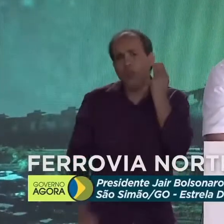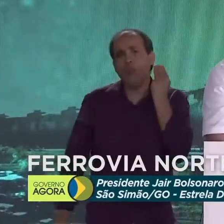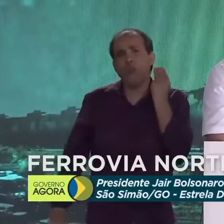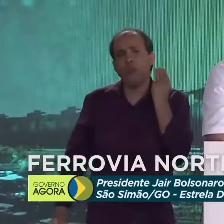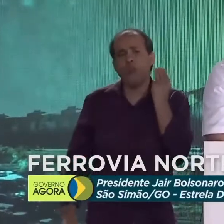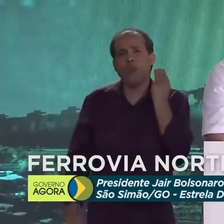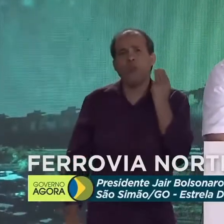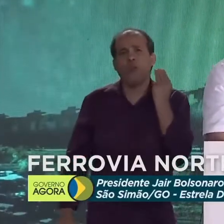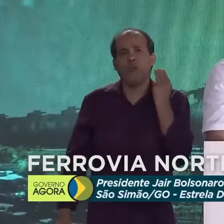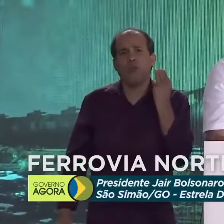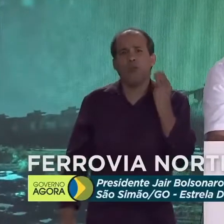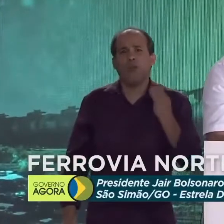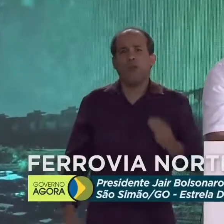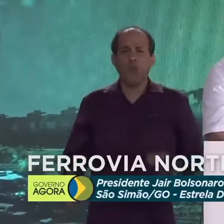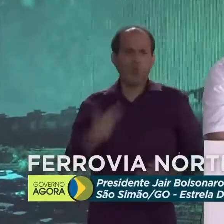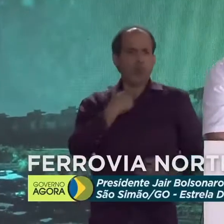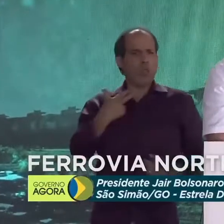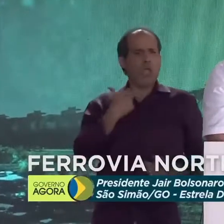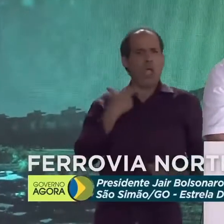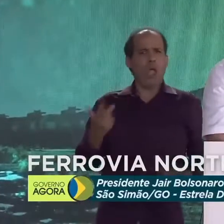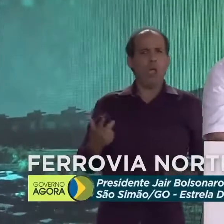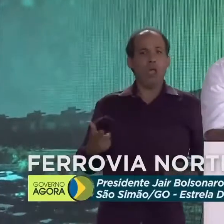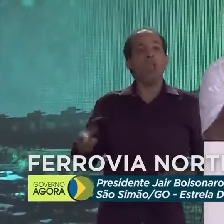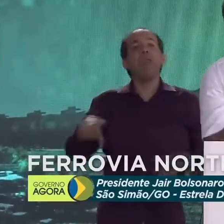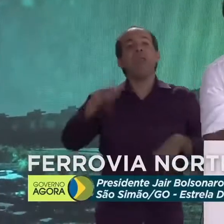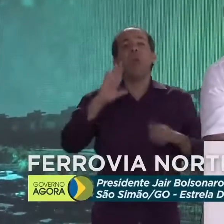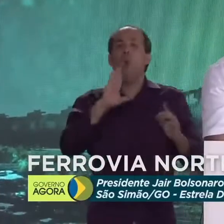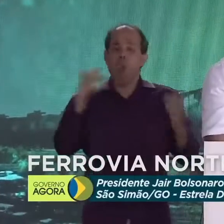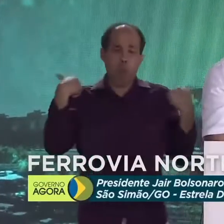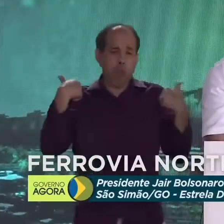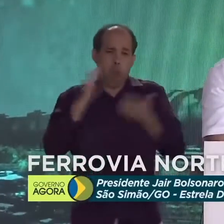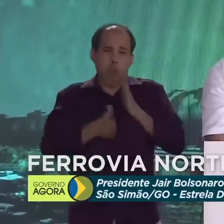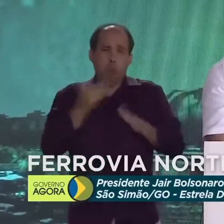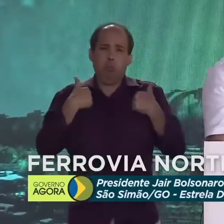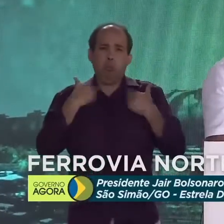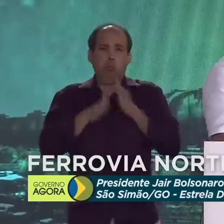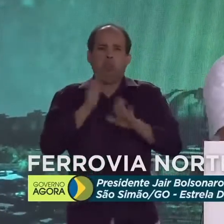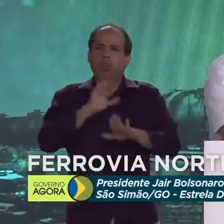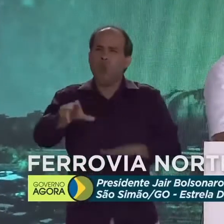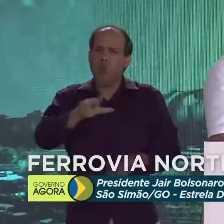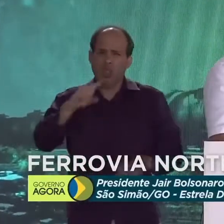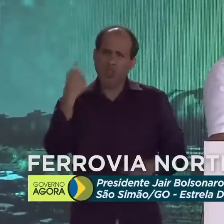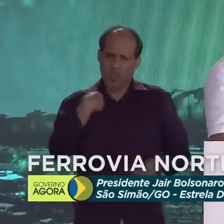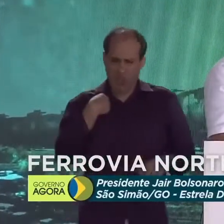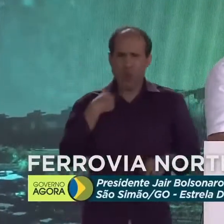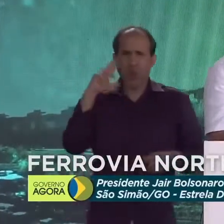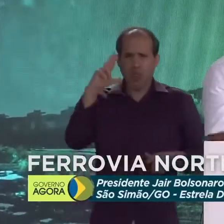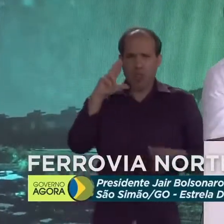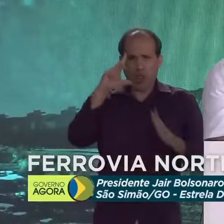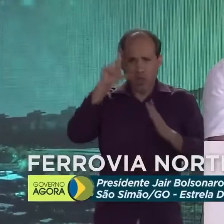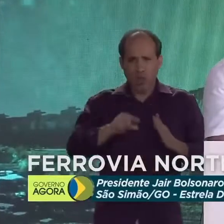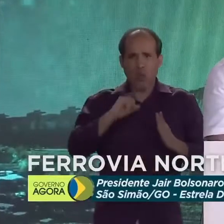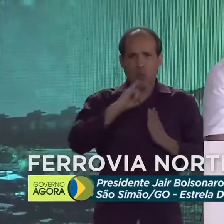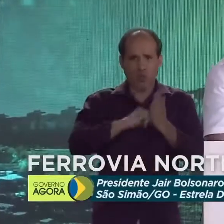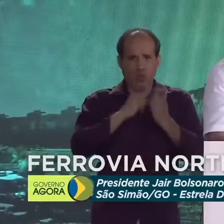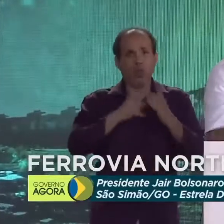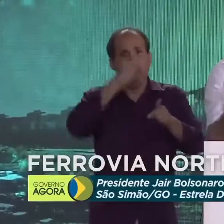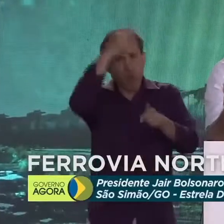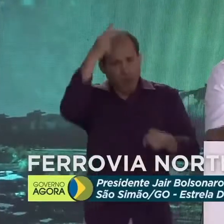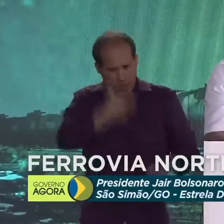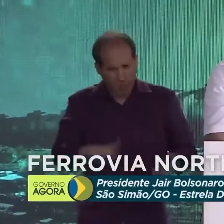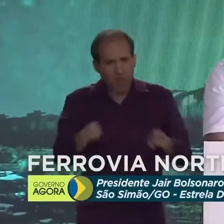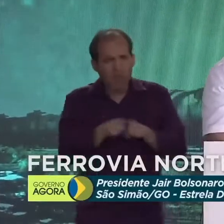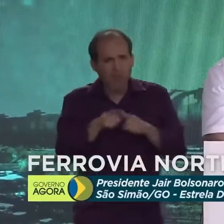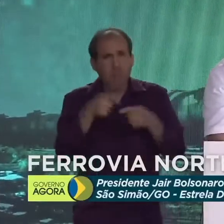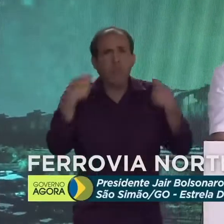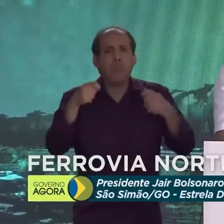nós. Não tem santo aqui. Mas o mesmo problema que eu tenho para reduzir impostos, governadores também têm, prefeitos também têm. E